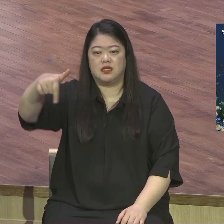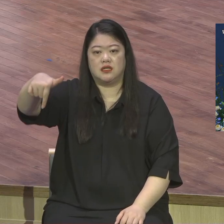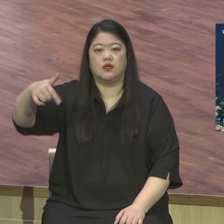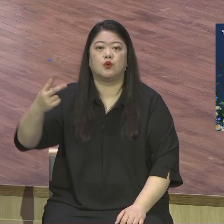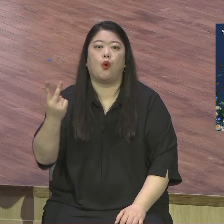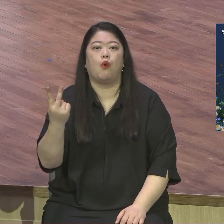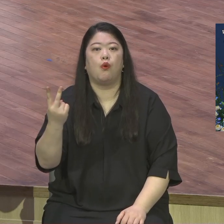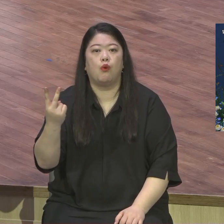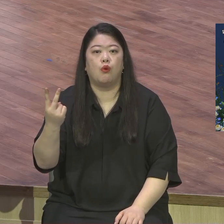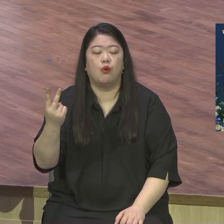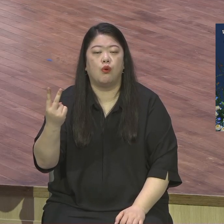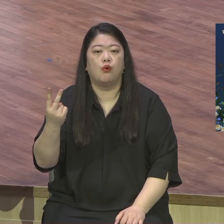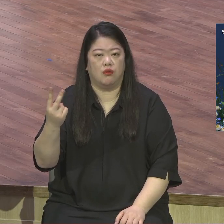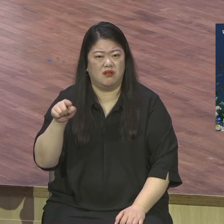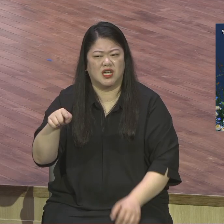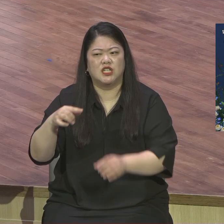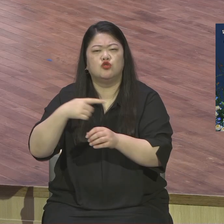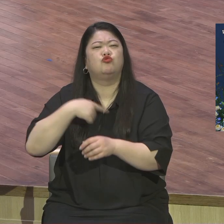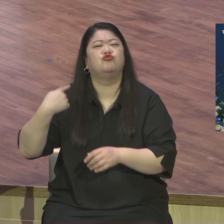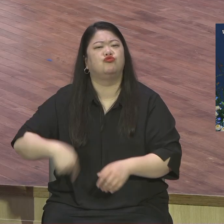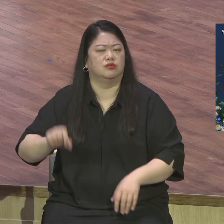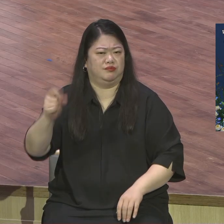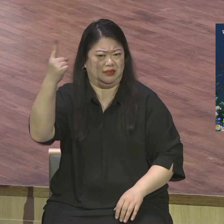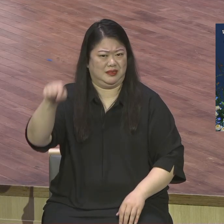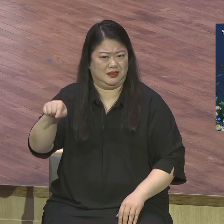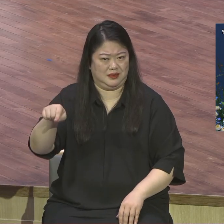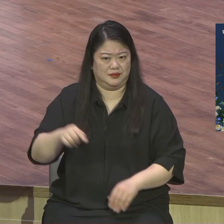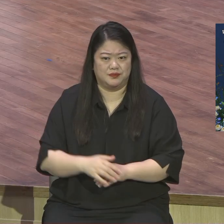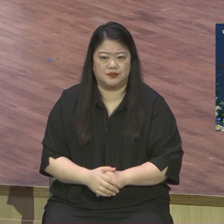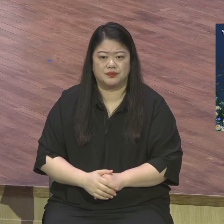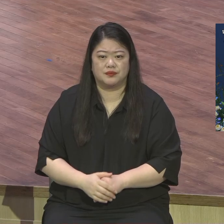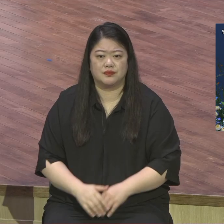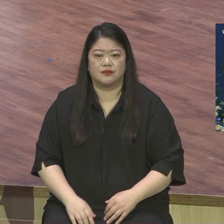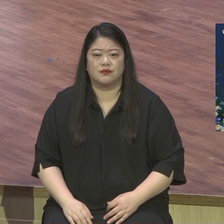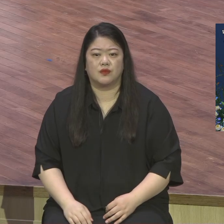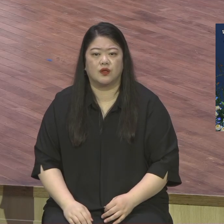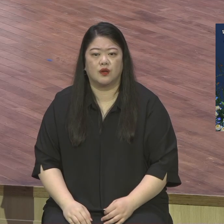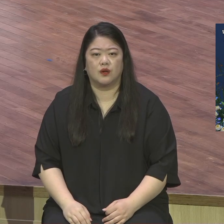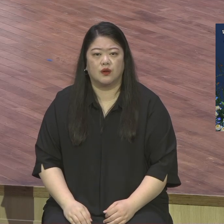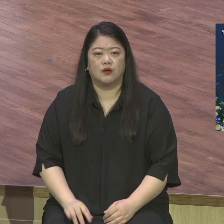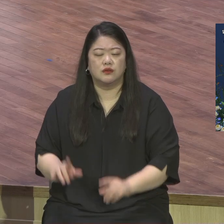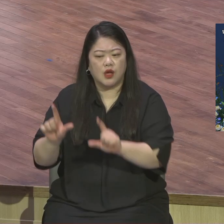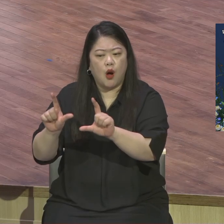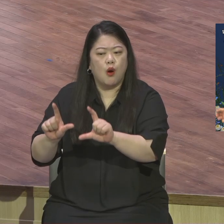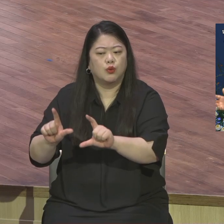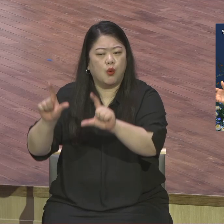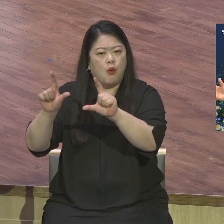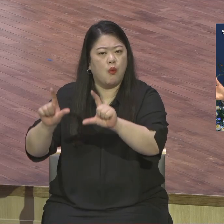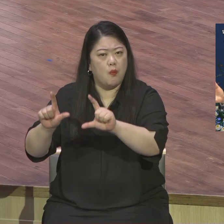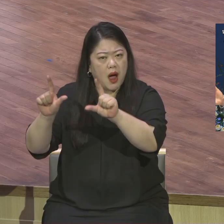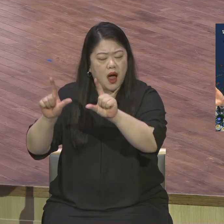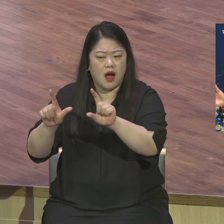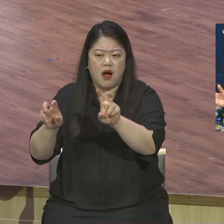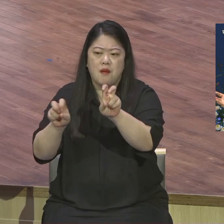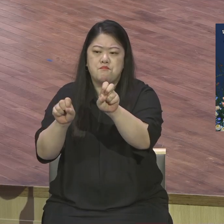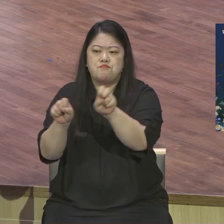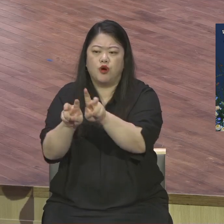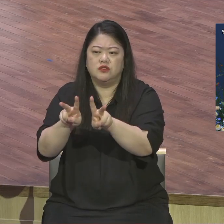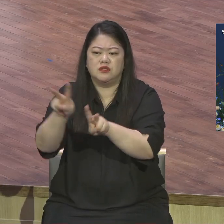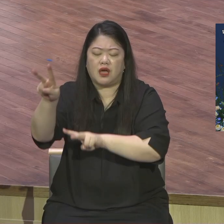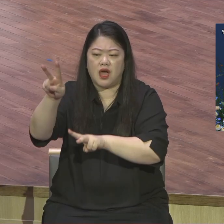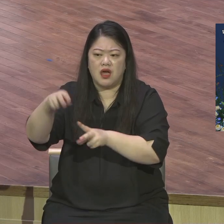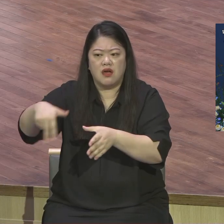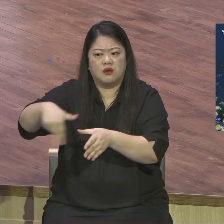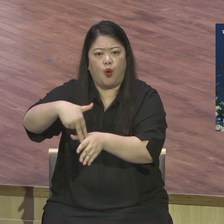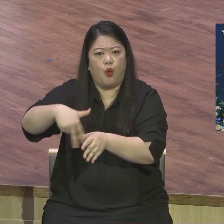동방번개교라고 동방번개교 동방번개교입니다. 번개교 뭐 상상조는 얼른 들으면